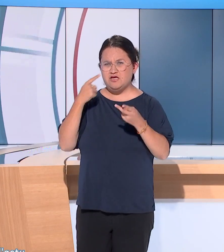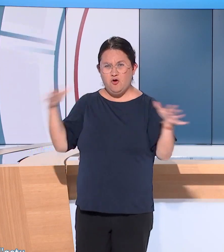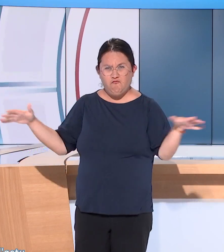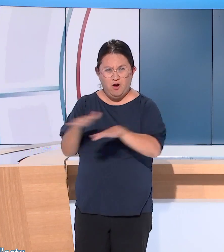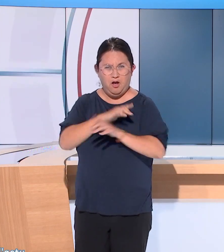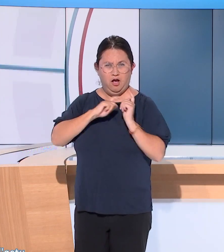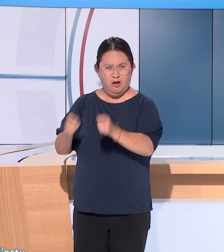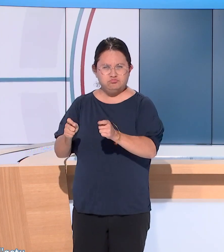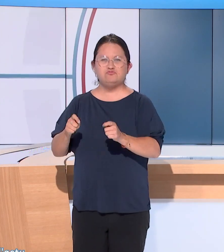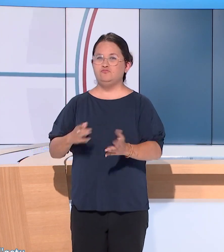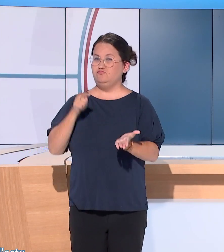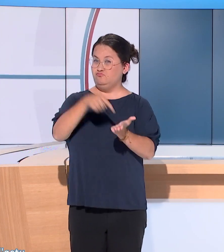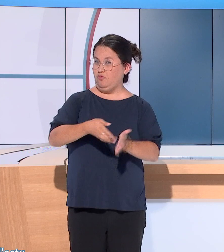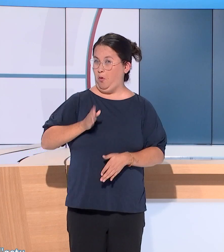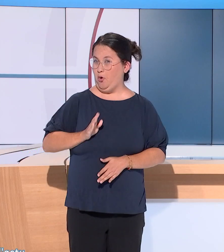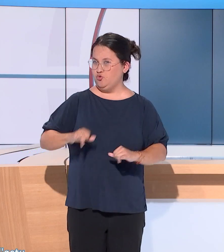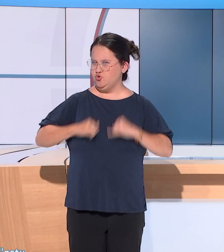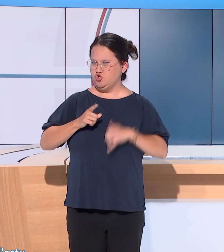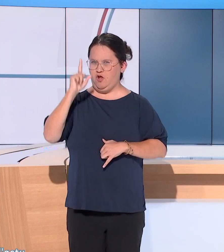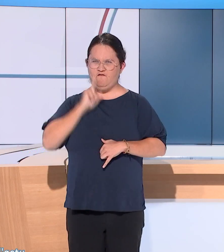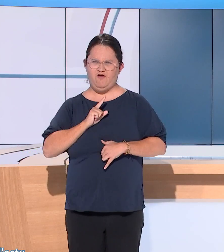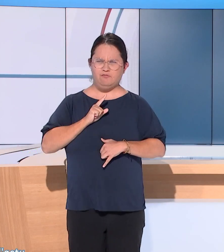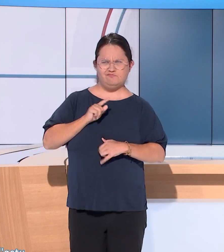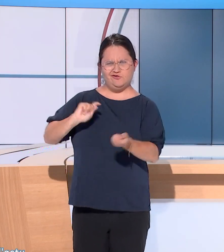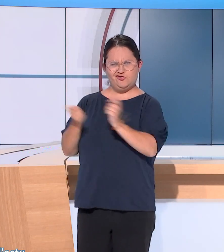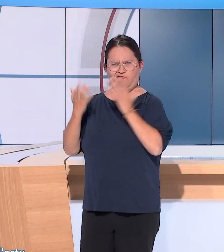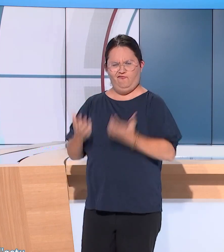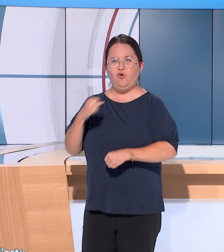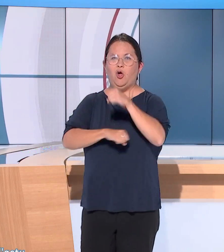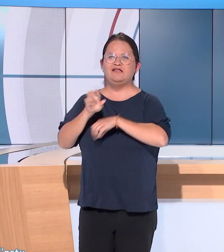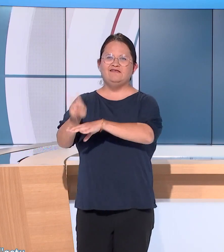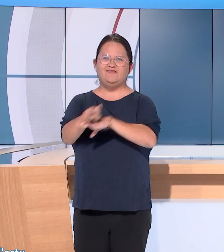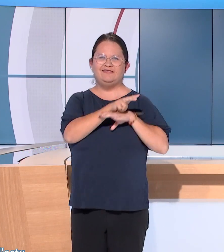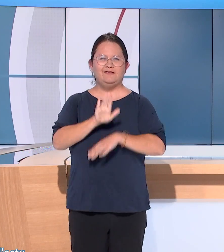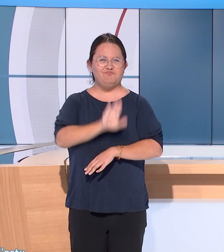une jeune femme a voulu y remédier en proposant des visites guidées au féminin.